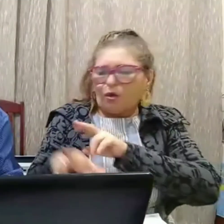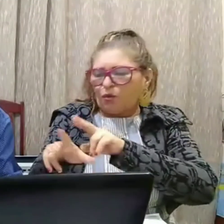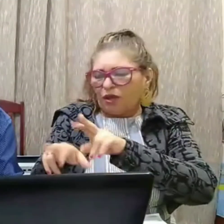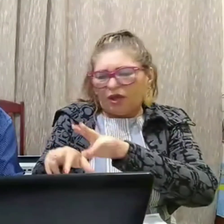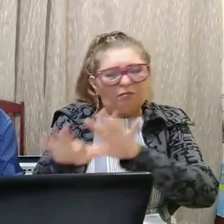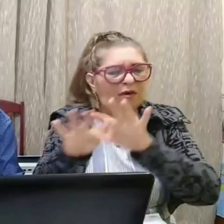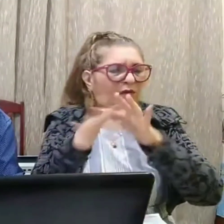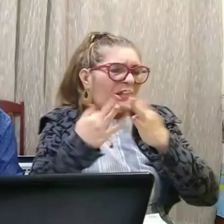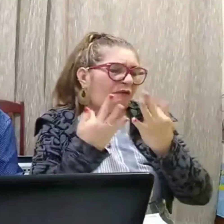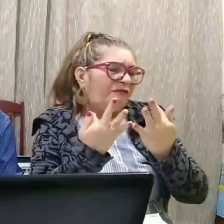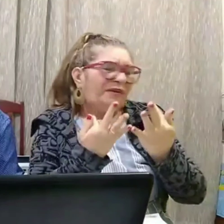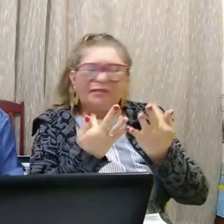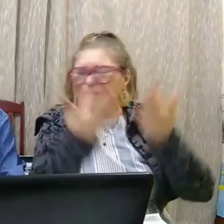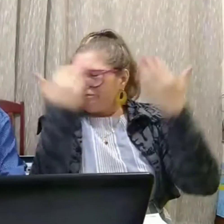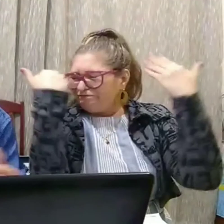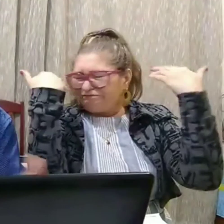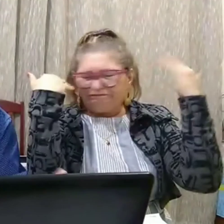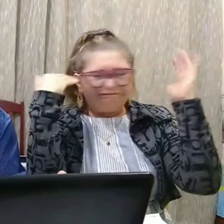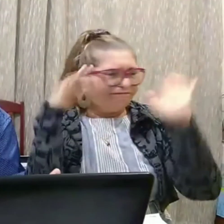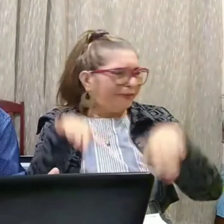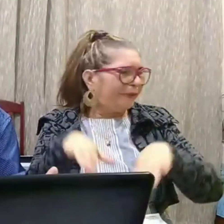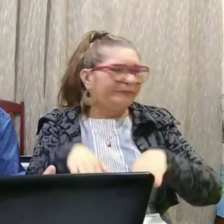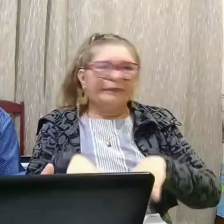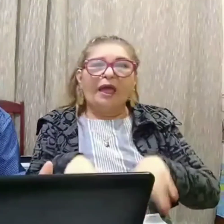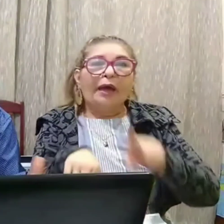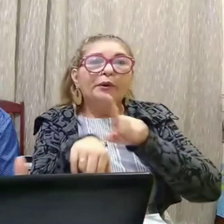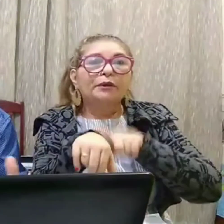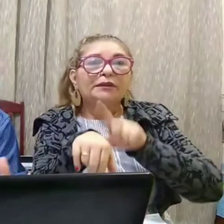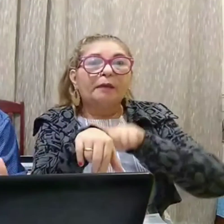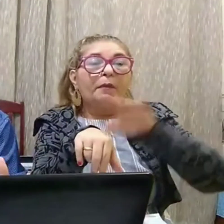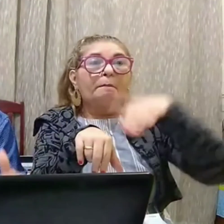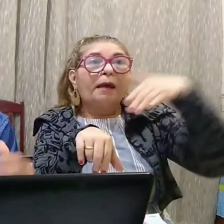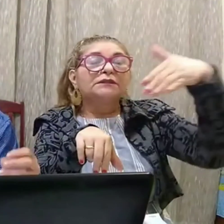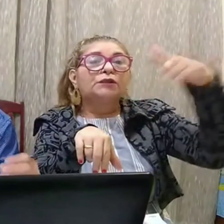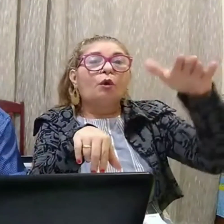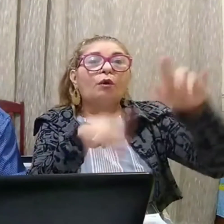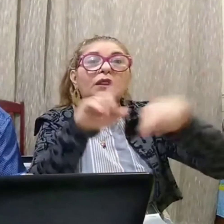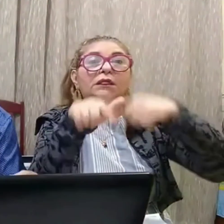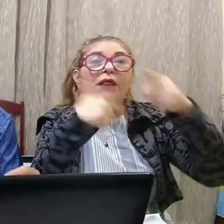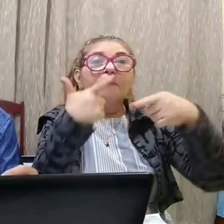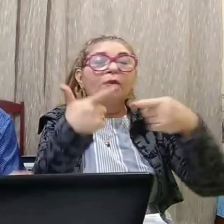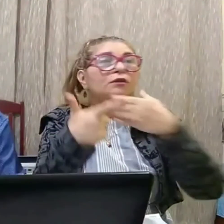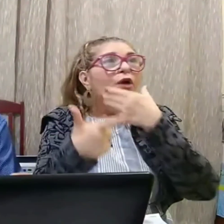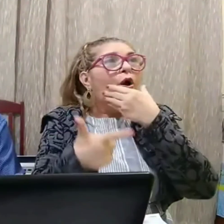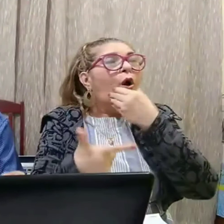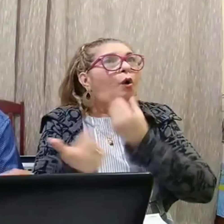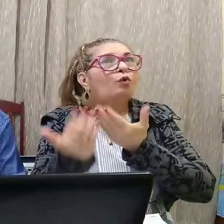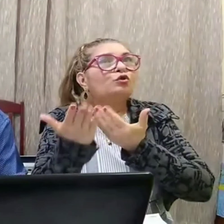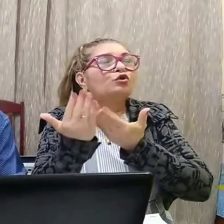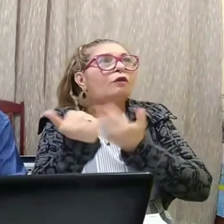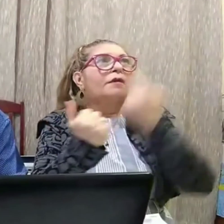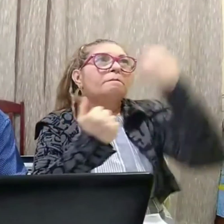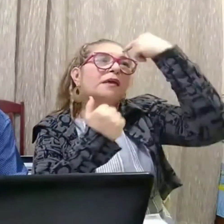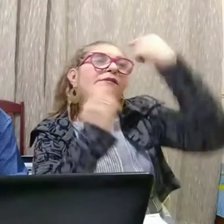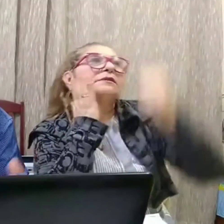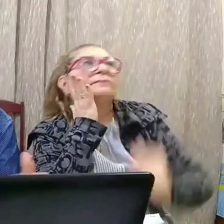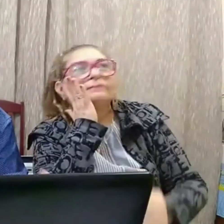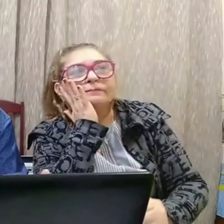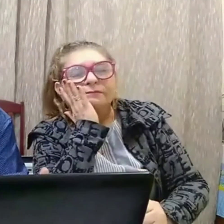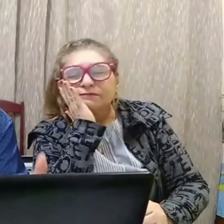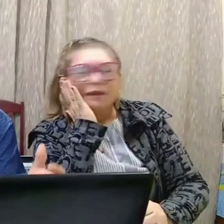boa convivência ali. O tempo passou e chega o momento agora que ele toma uma decisão desastrosa. Ele